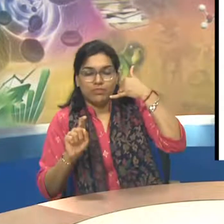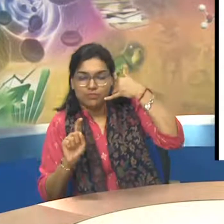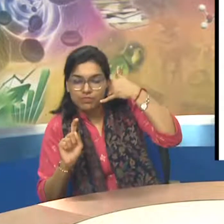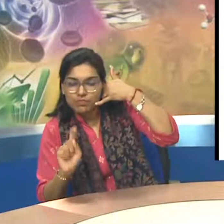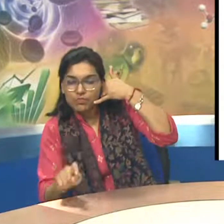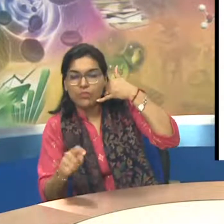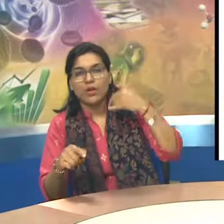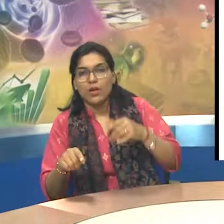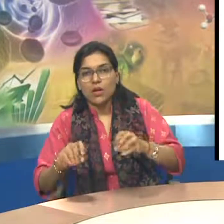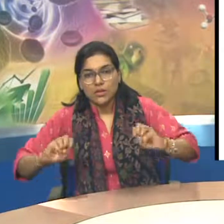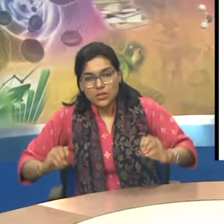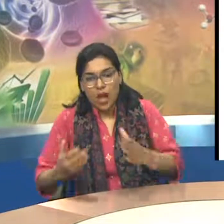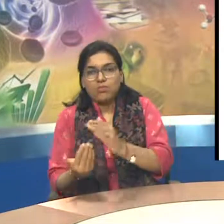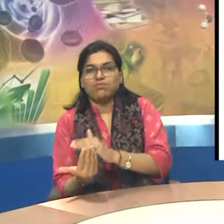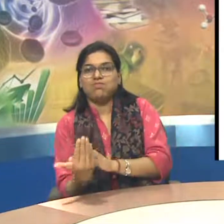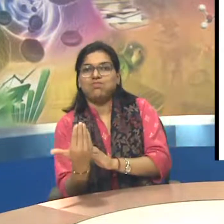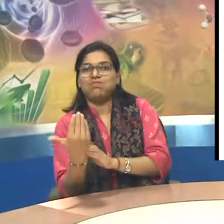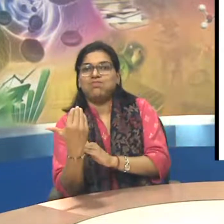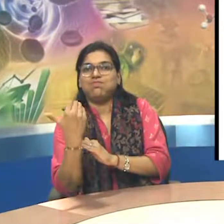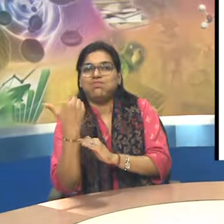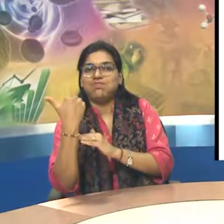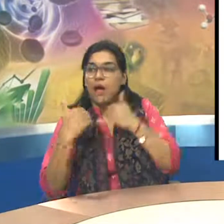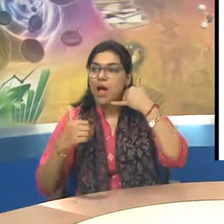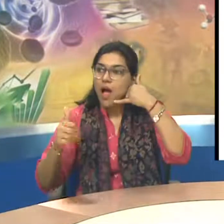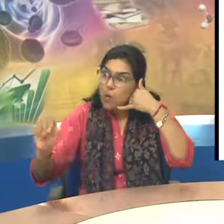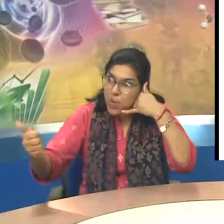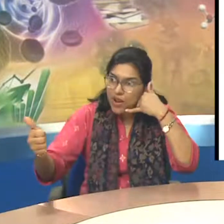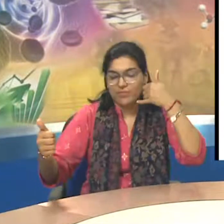Telex was used by